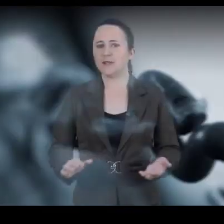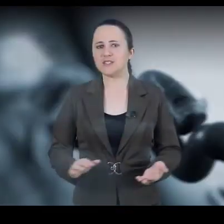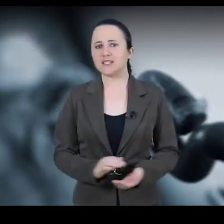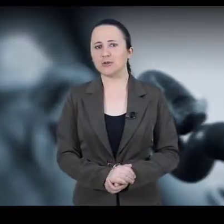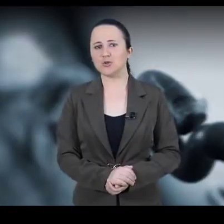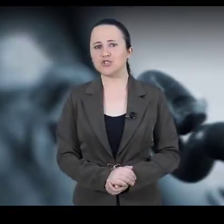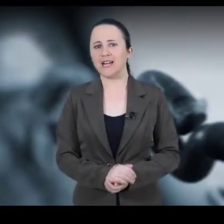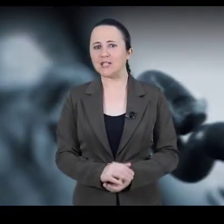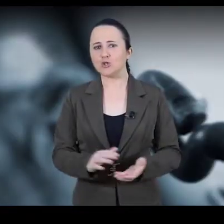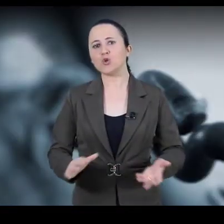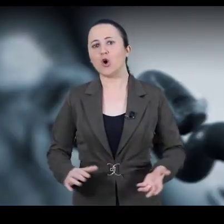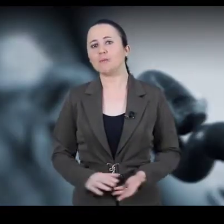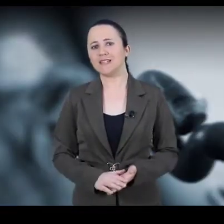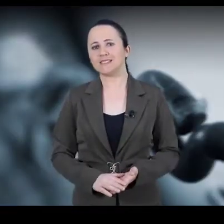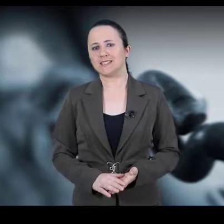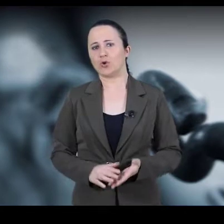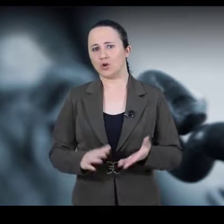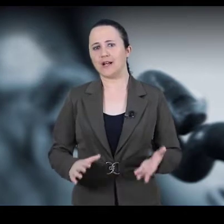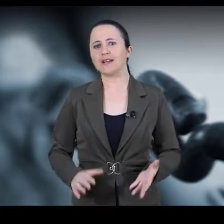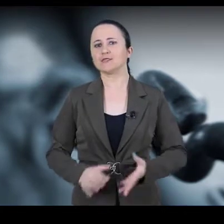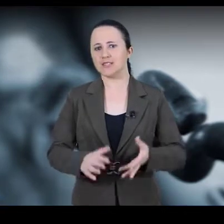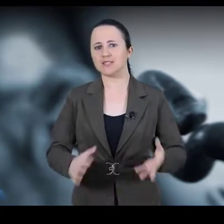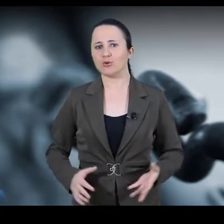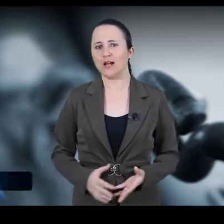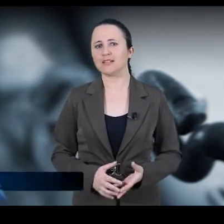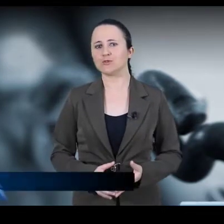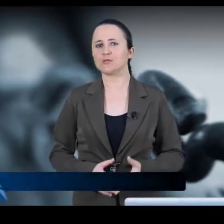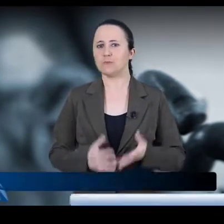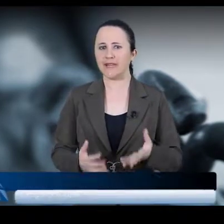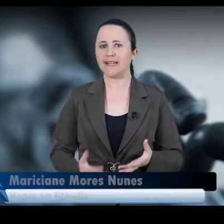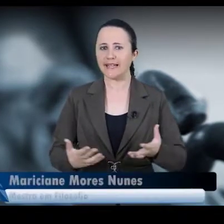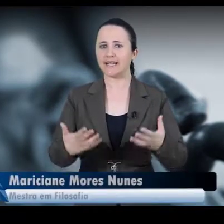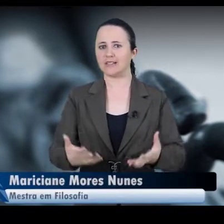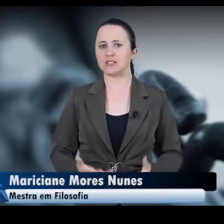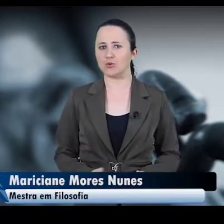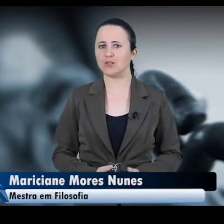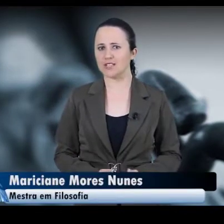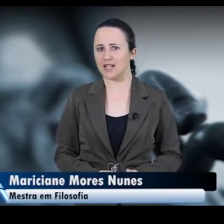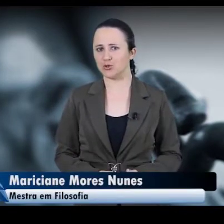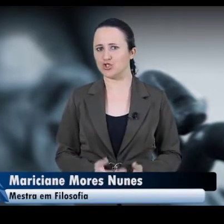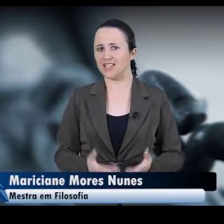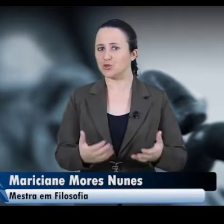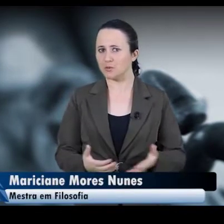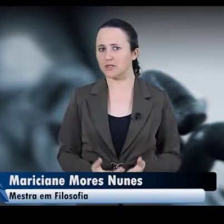Falamos então dos direitos do homem colocados, assegurados pela Declaração Universal dos Direitos Humanos